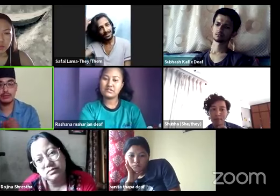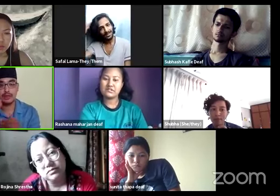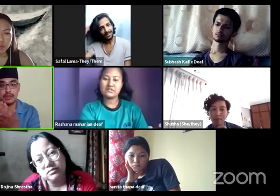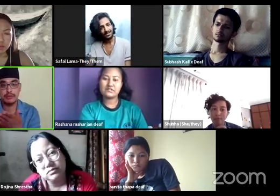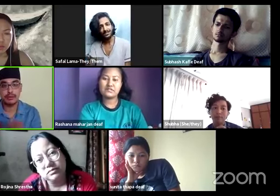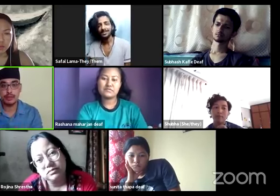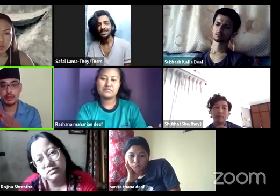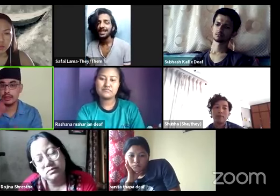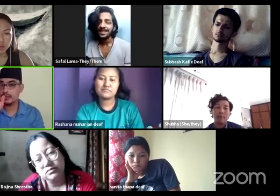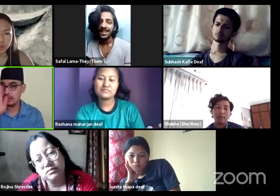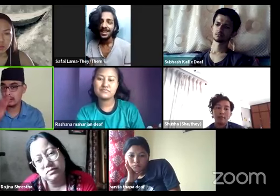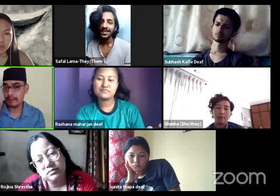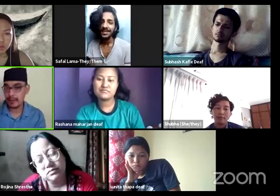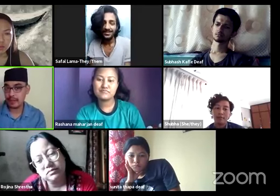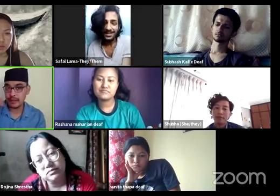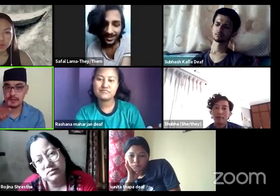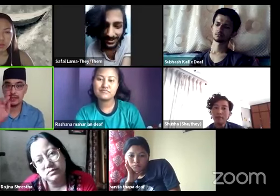गर्छु.